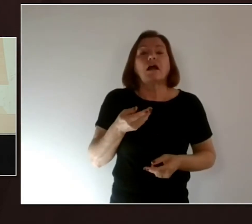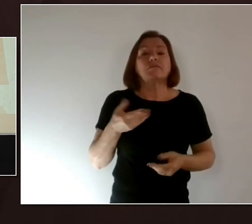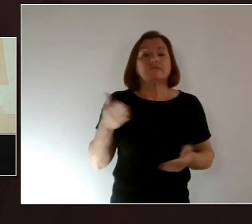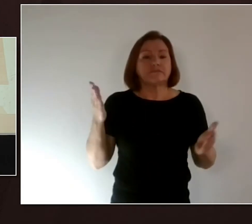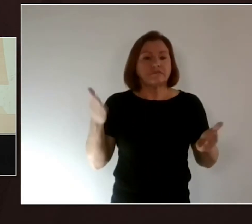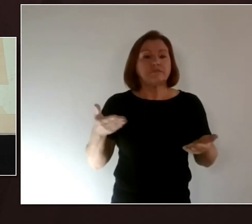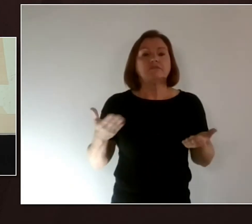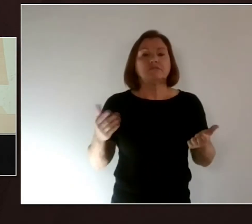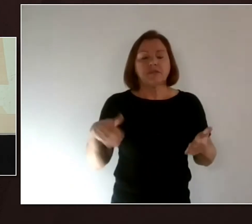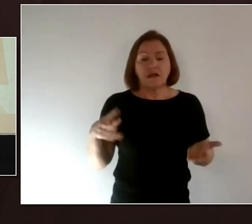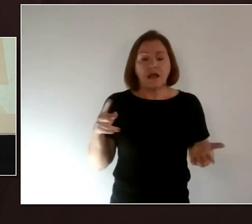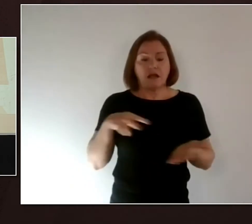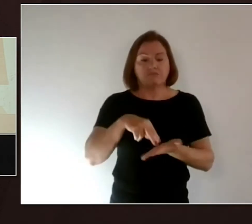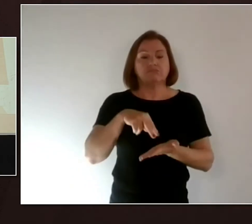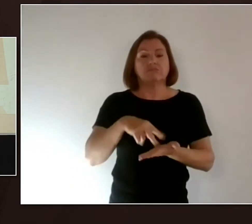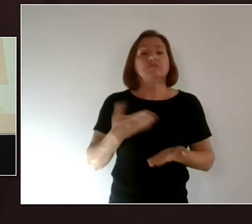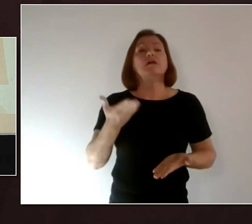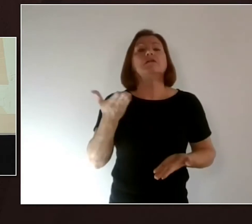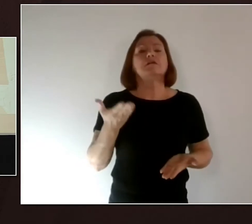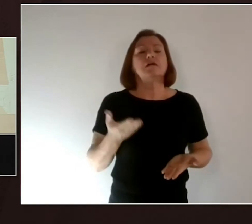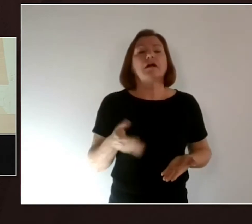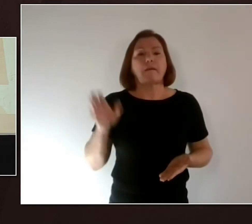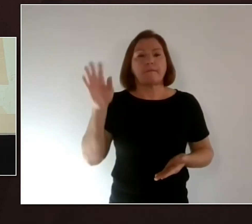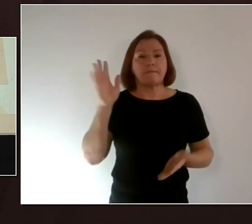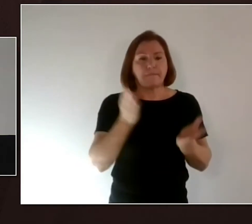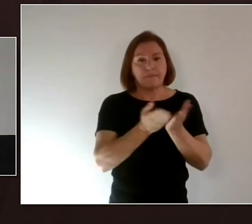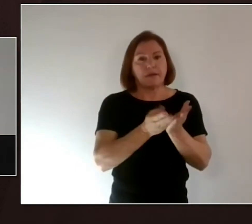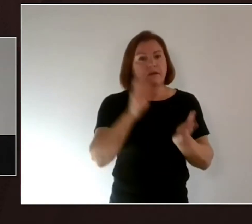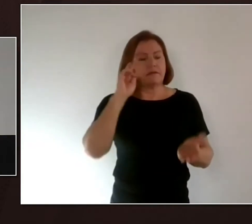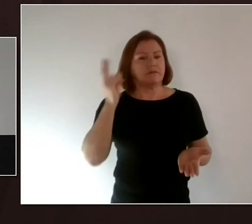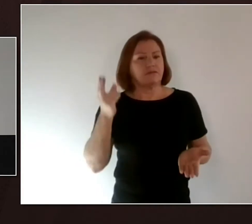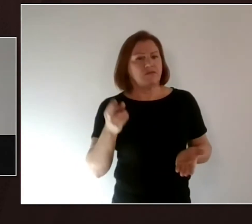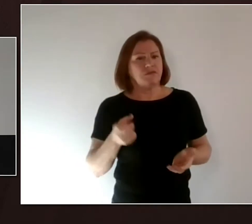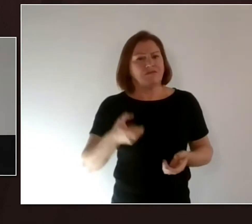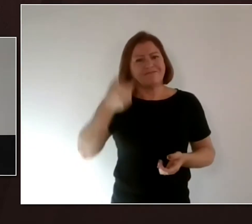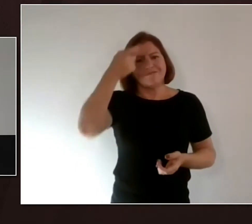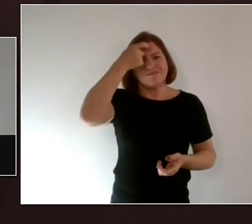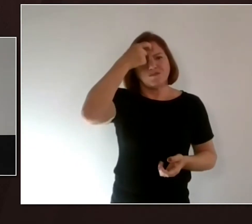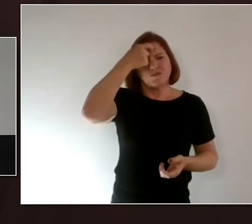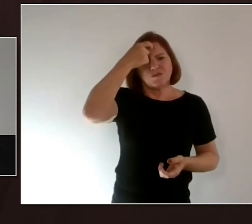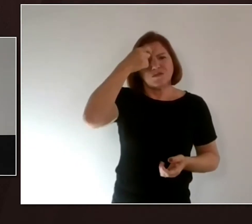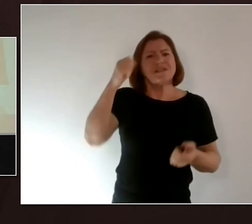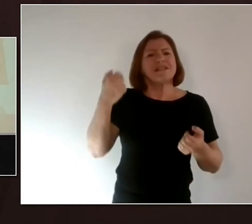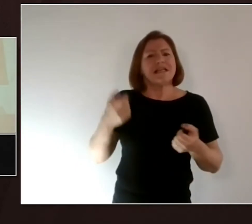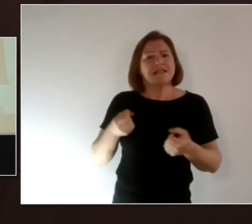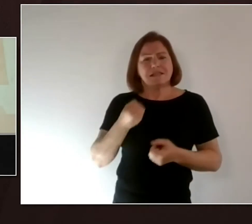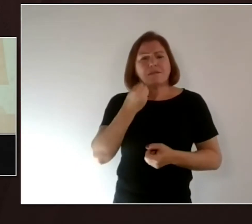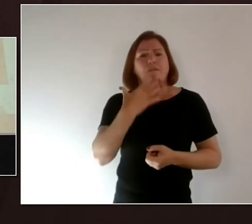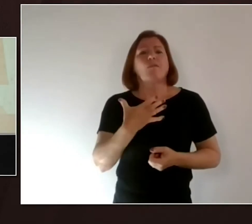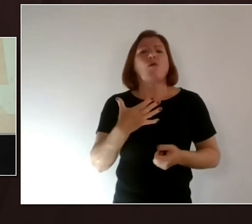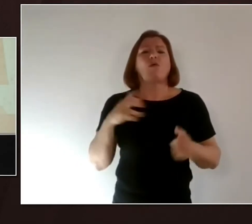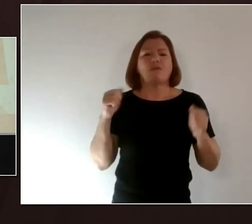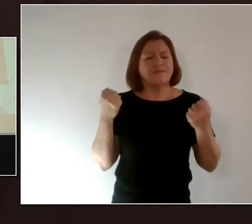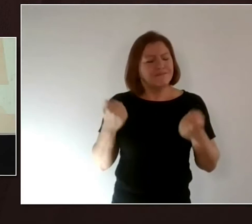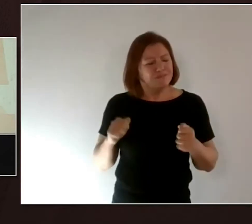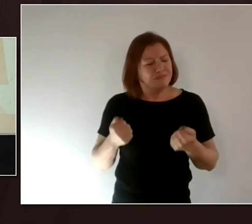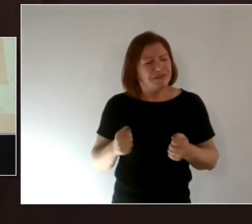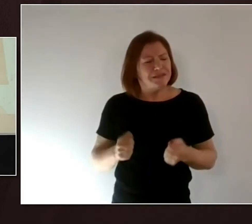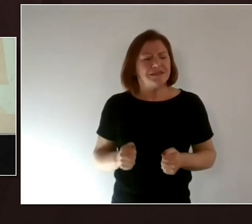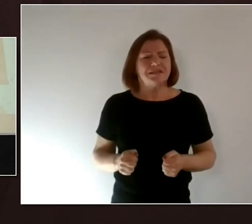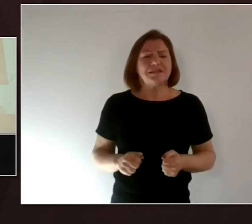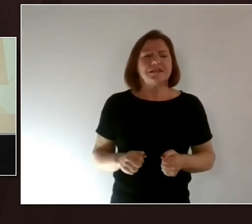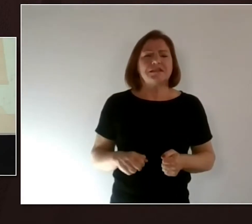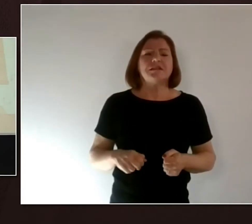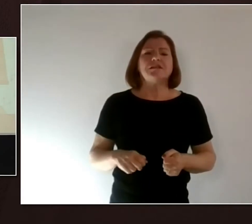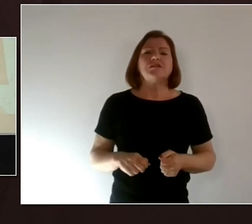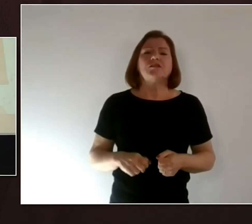uma consciência boa, né? Então, por isso que o Paulo fala aos Tessalonicenses, nós chegamos até